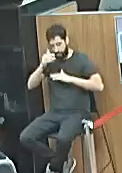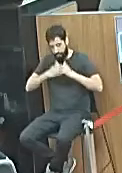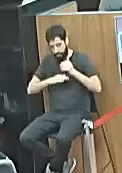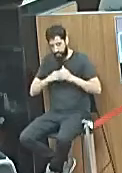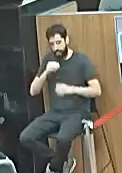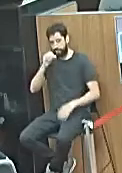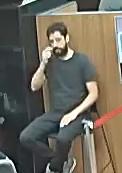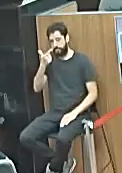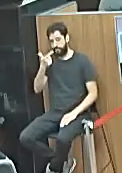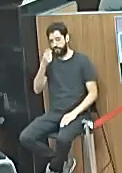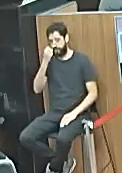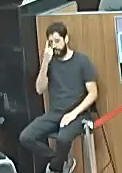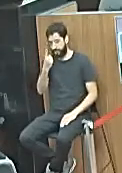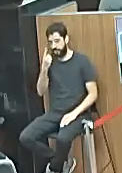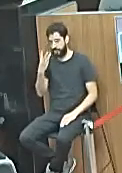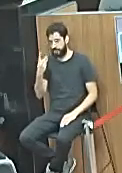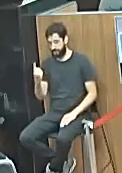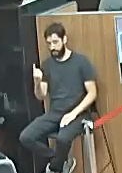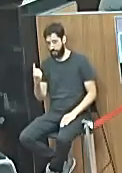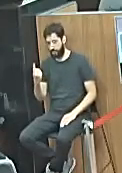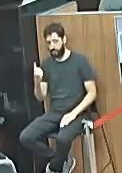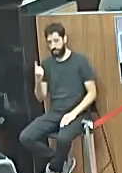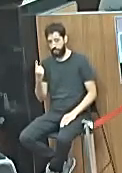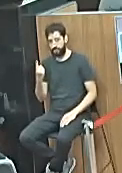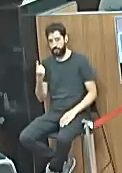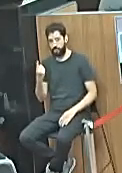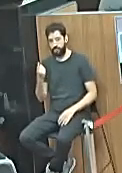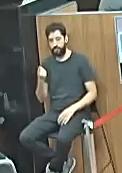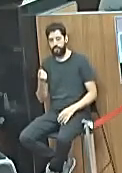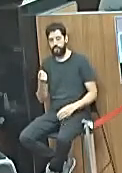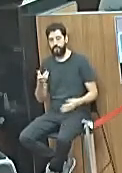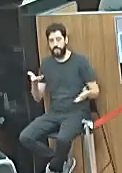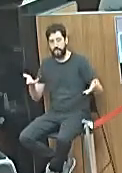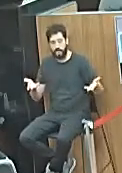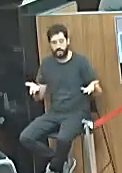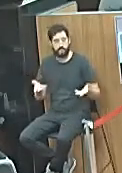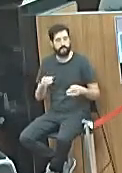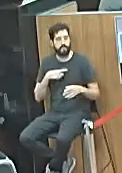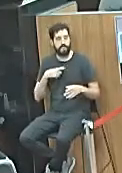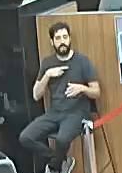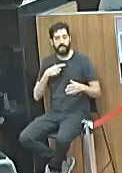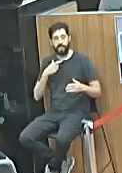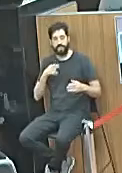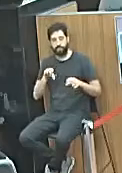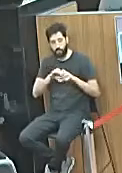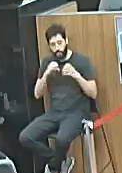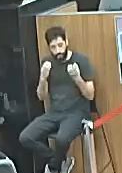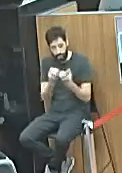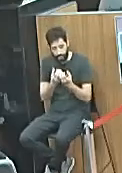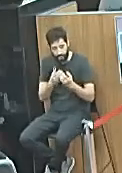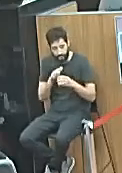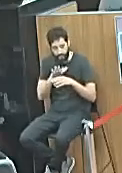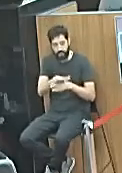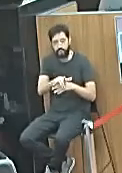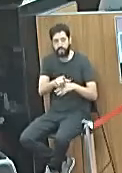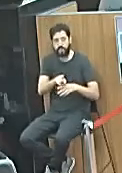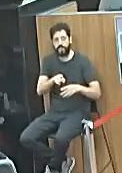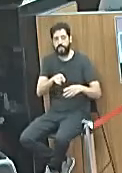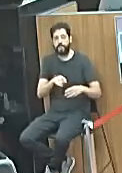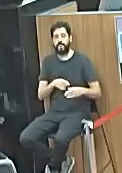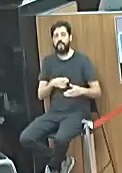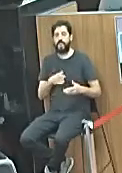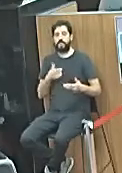131 um atendimento comunitário e psico pedagógico da fundação helena antipoff